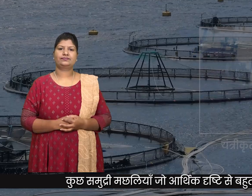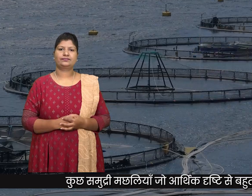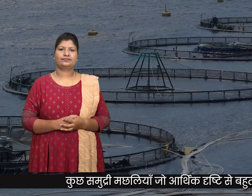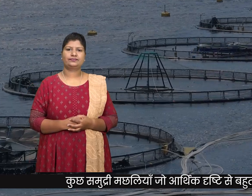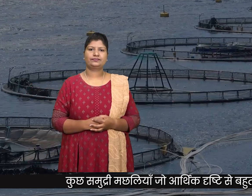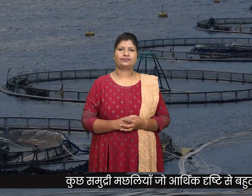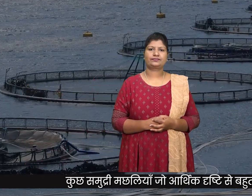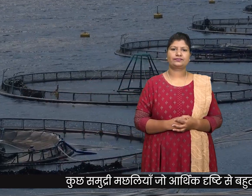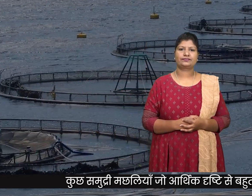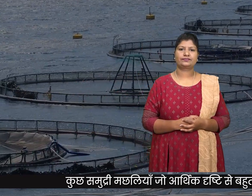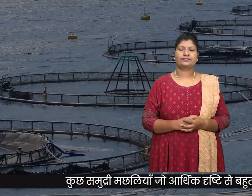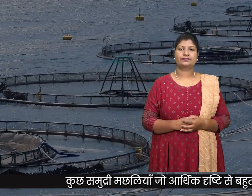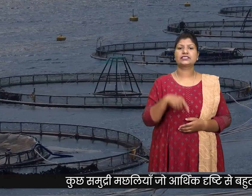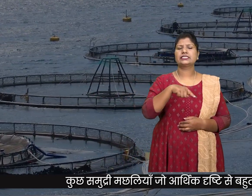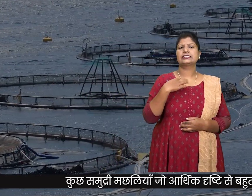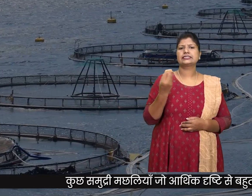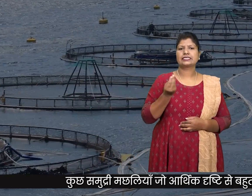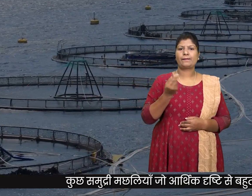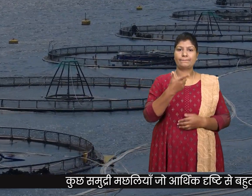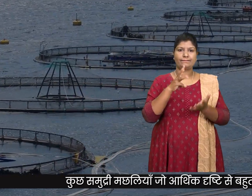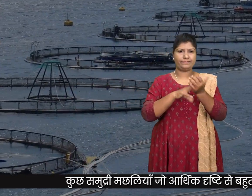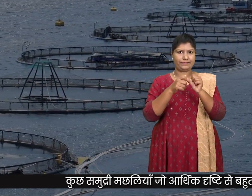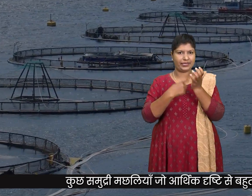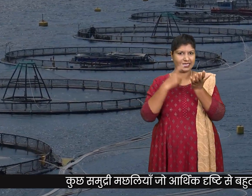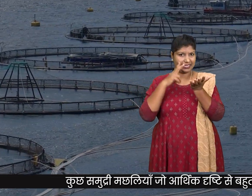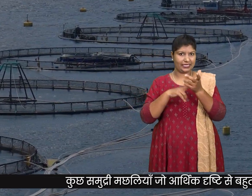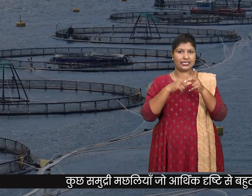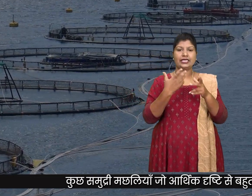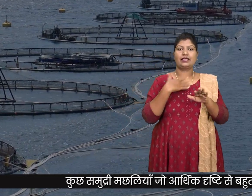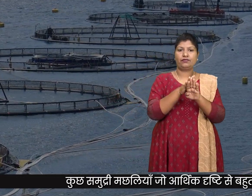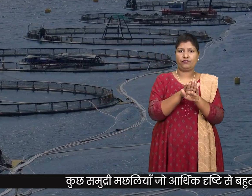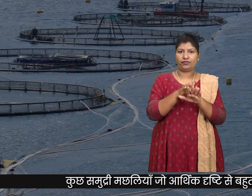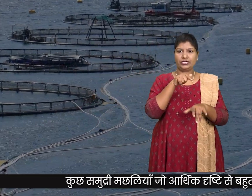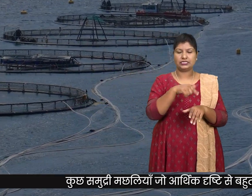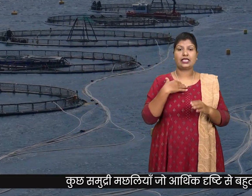कुछ समुद्री मछलियाँ जो आर्थिक दृष्टि से बहुत मूल्यवान हैं,